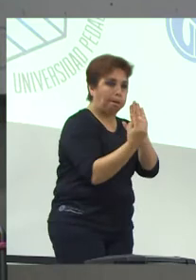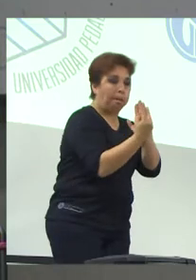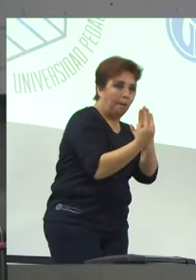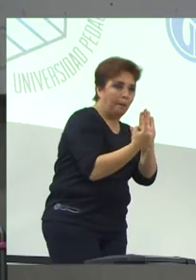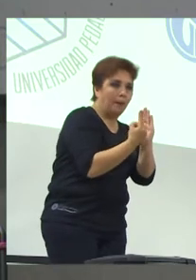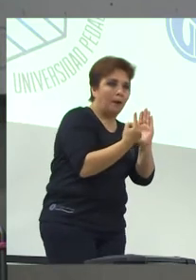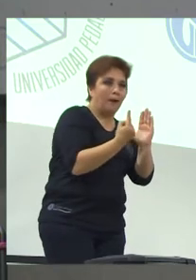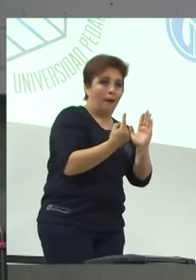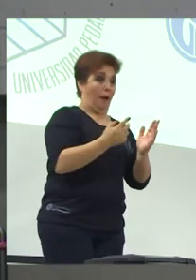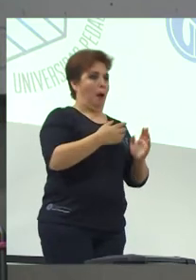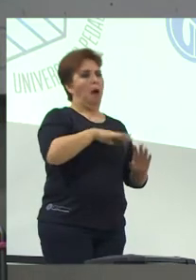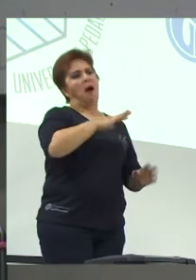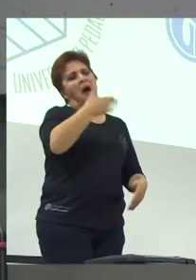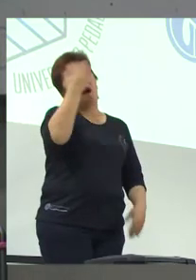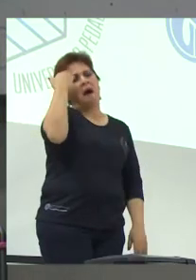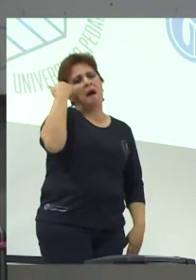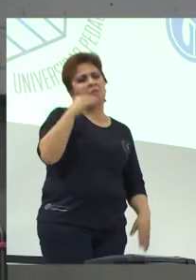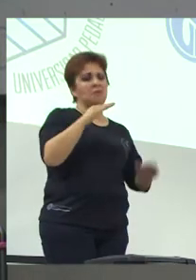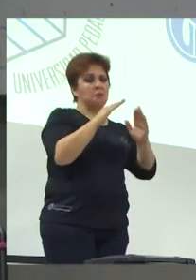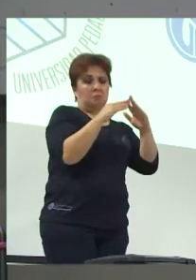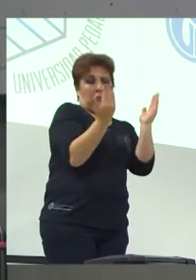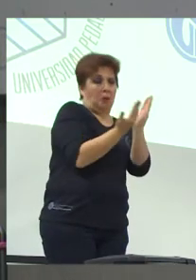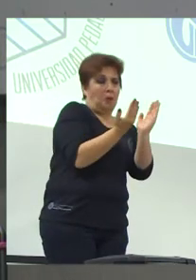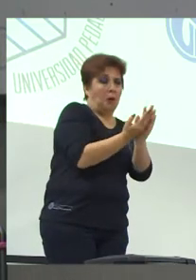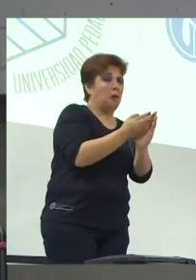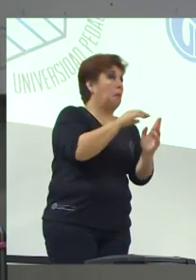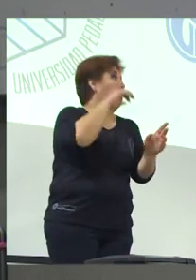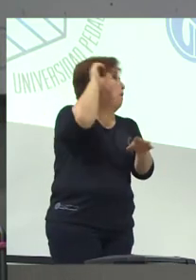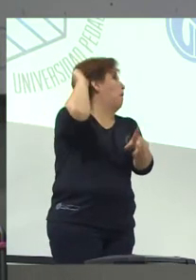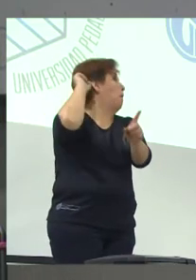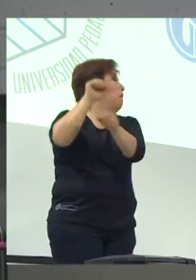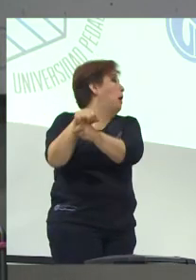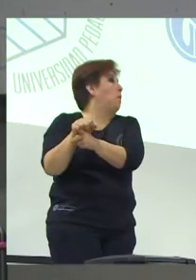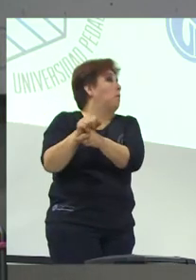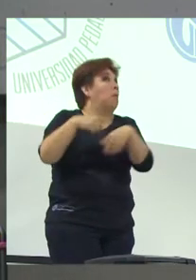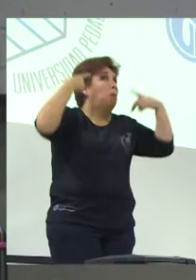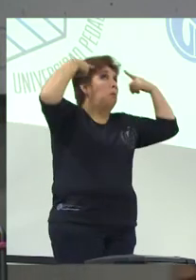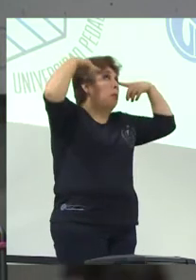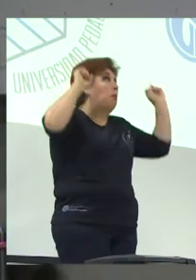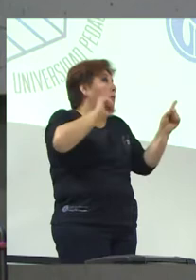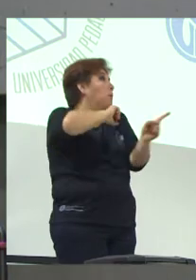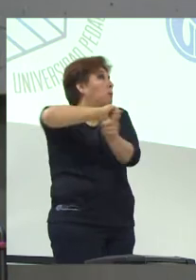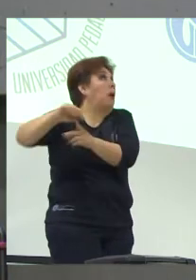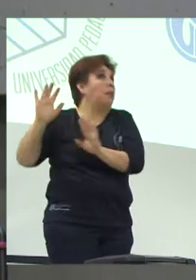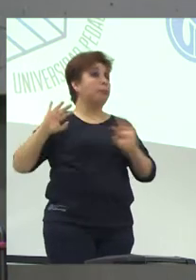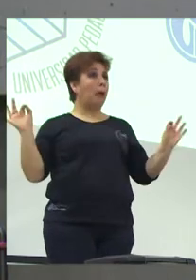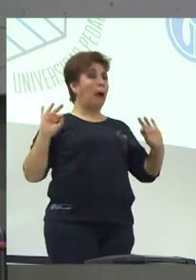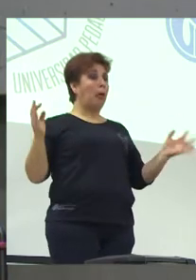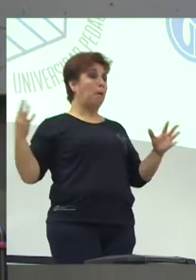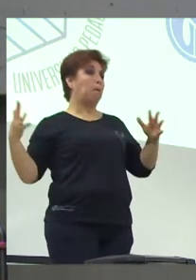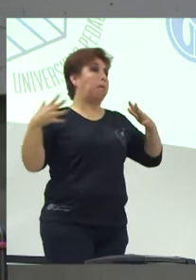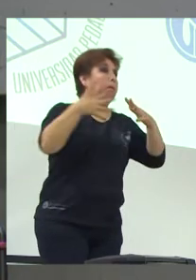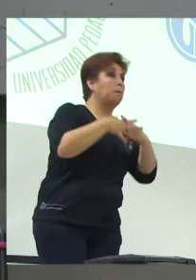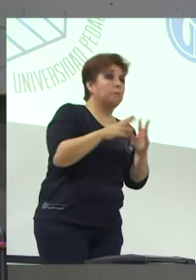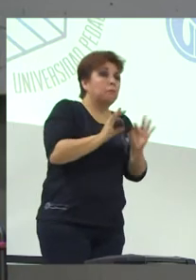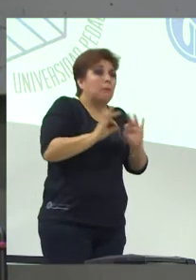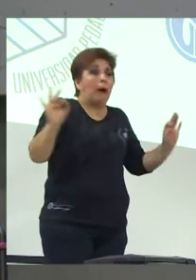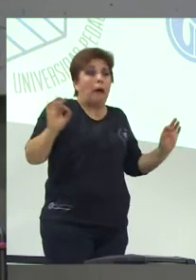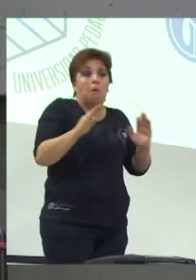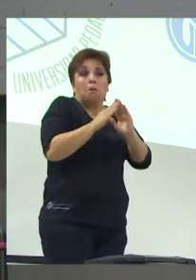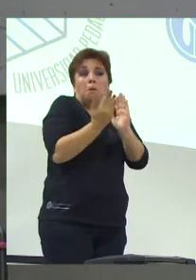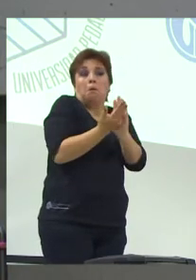ni mucho menos objeto de la escuela no estaban integrados a los procesos escolares